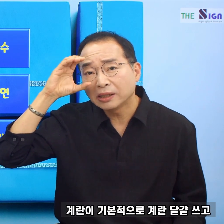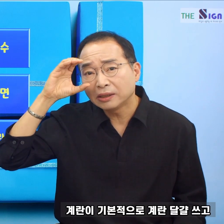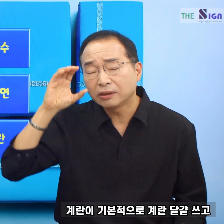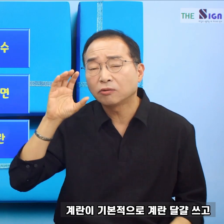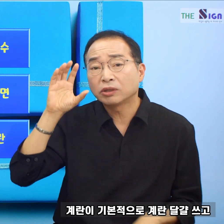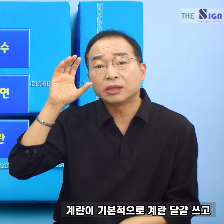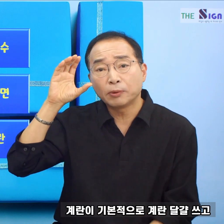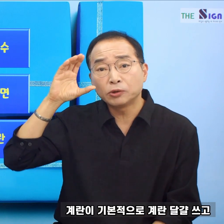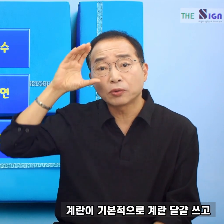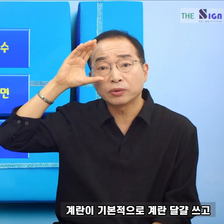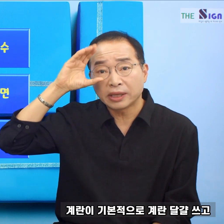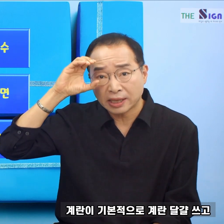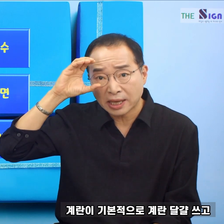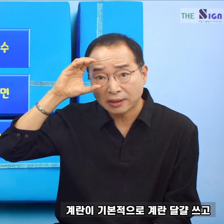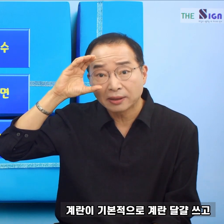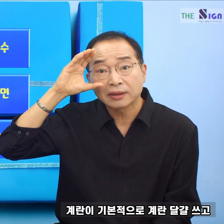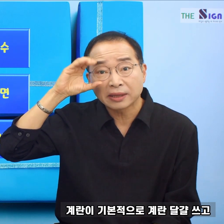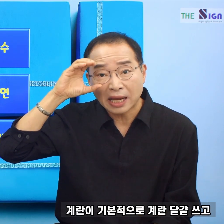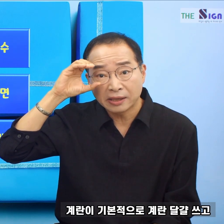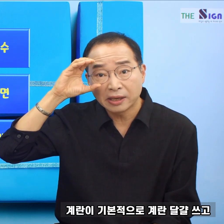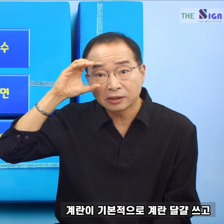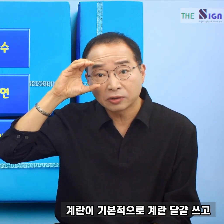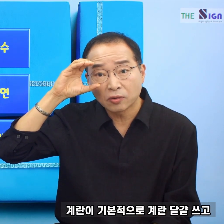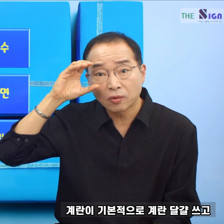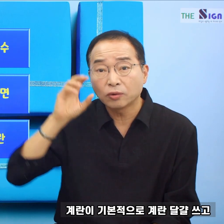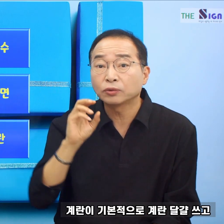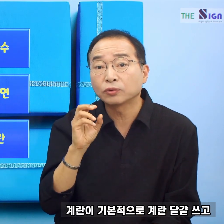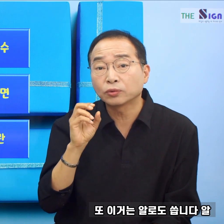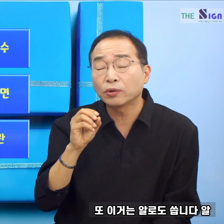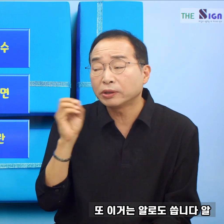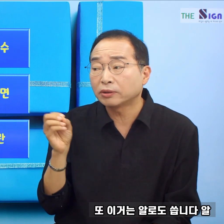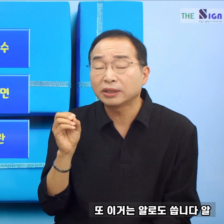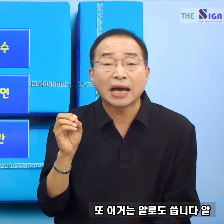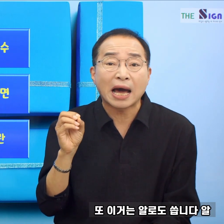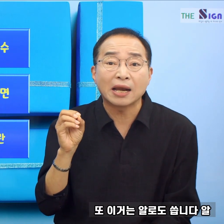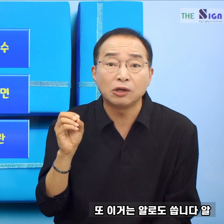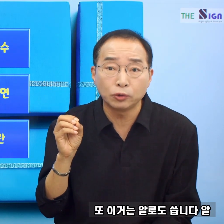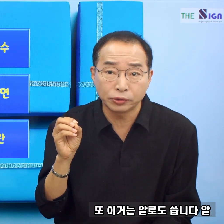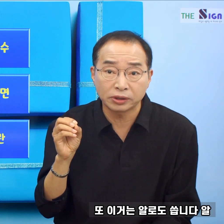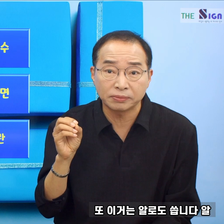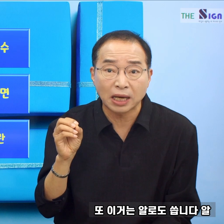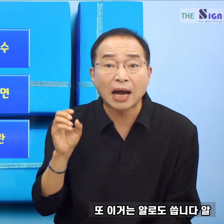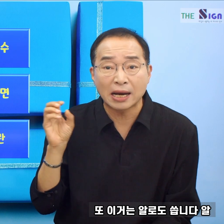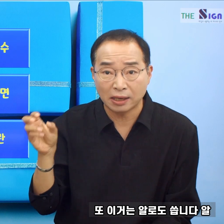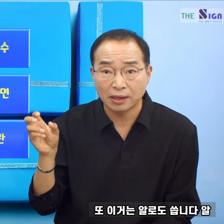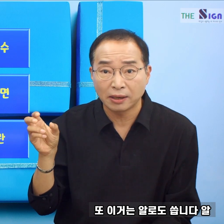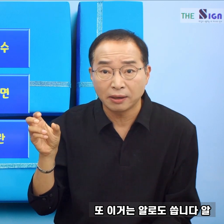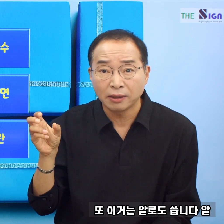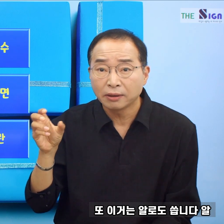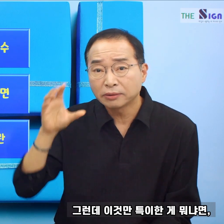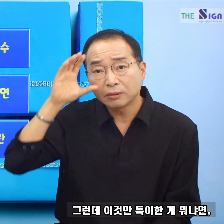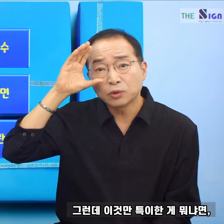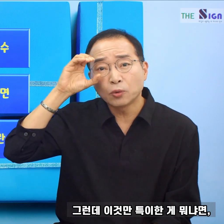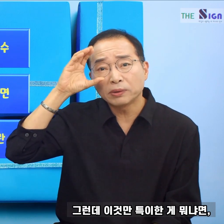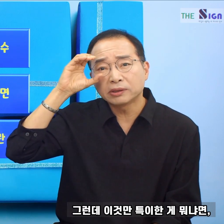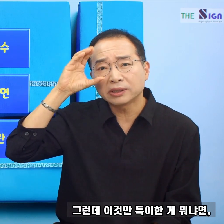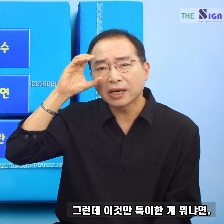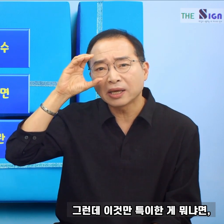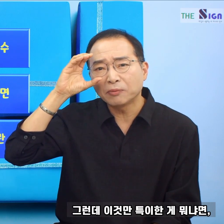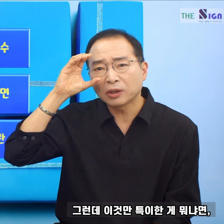계란이 기본적으로 계란, 달걀 쓰고 또 이거는 알로도 씁니다. 알. 근데 이것만 특이한 게